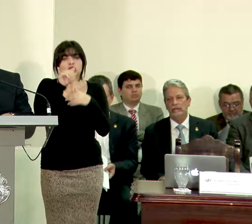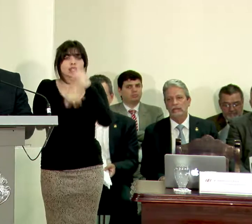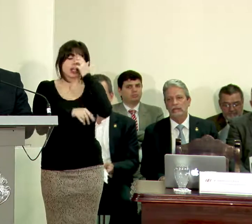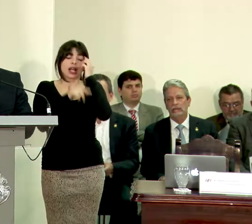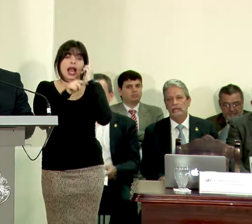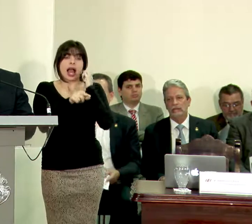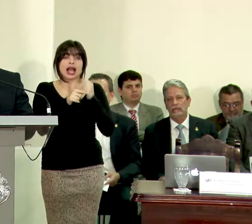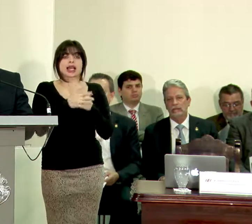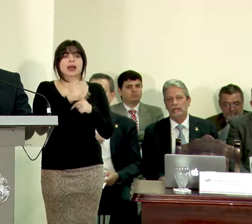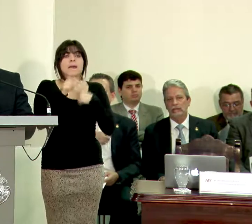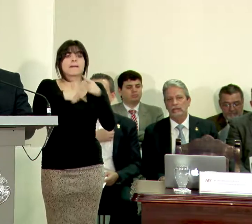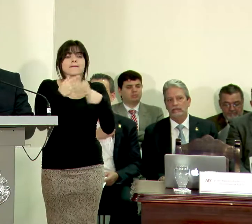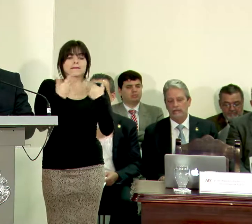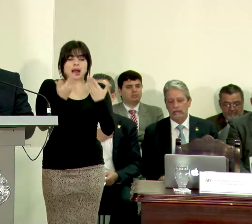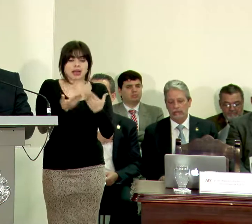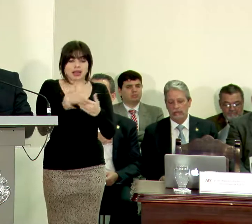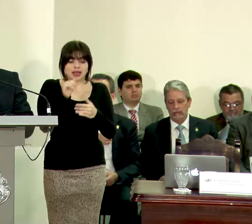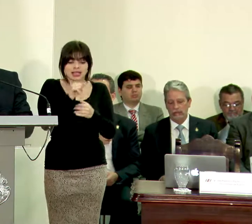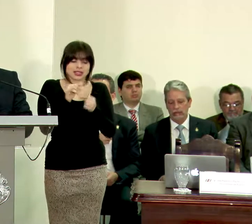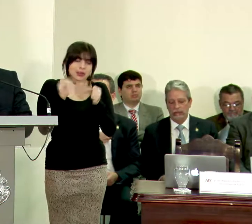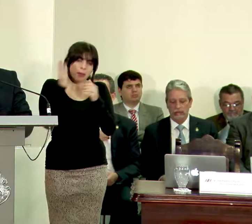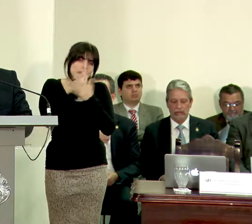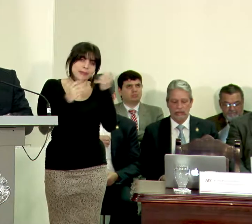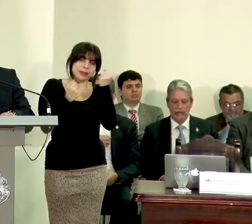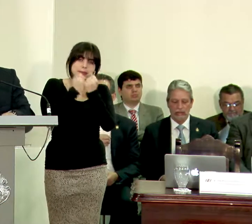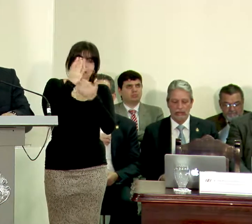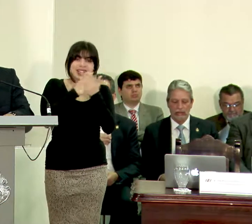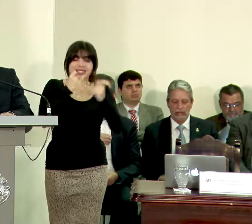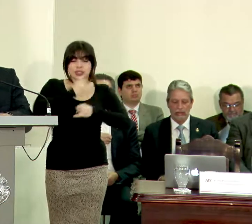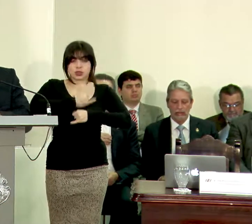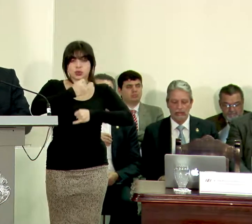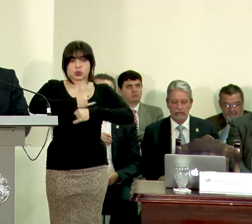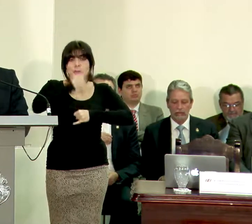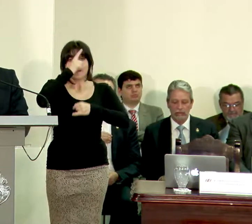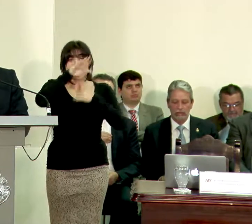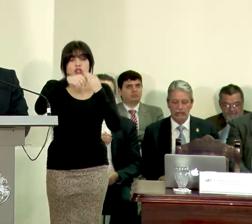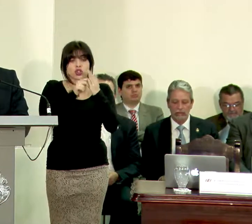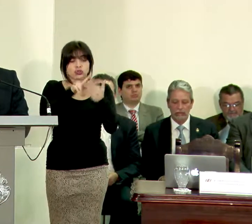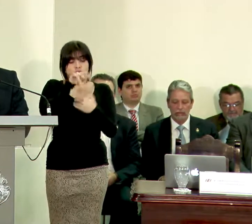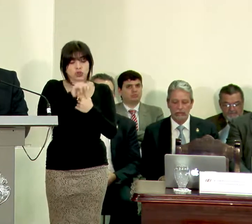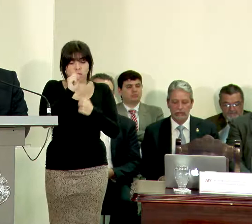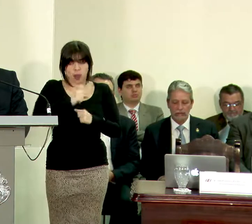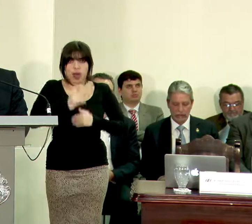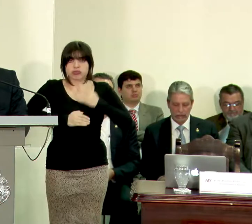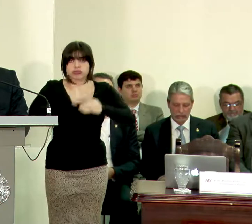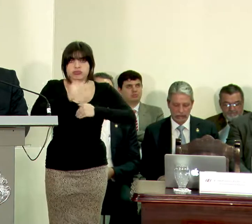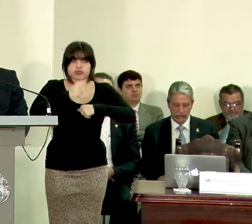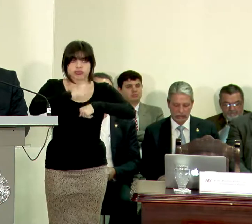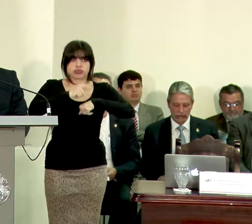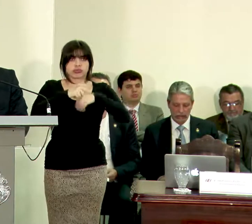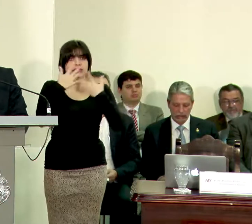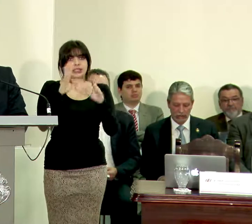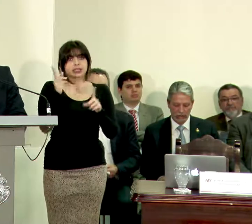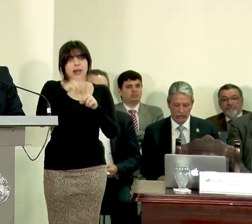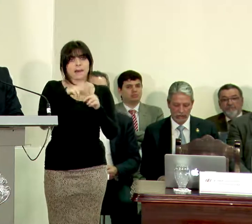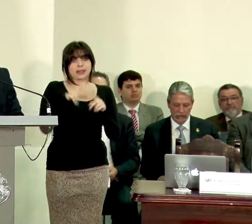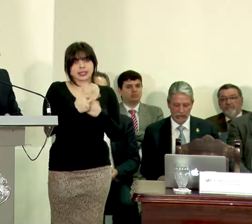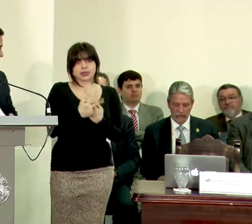ahí es donde se va a dar ese empujón, digamos, institucional para que los proyectos puedan caminar al ritmo que se ha planteado